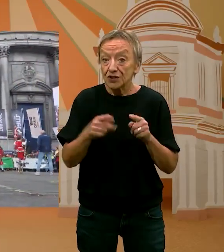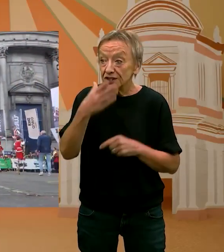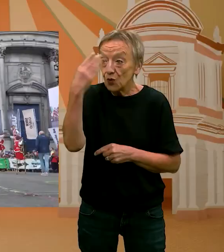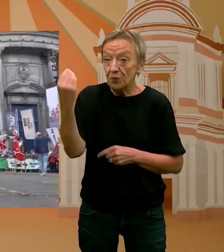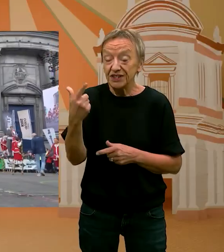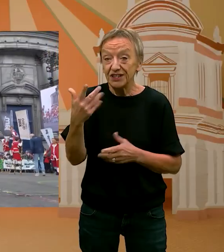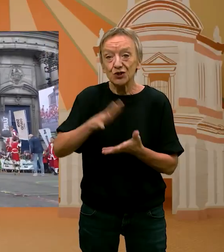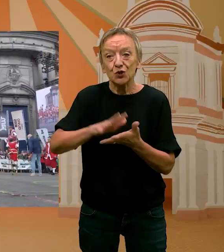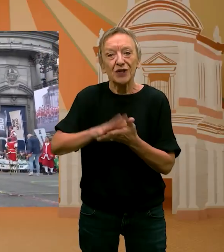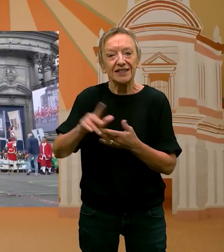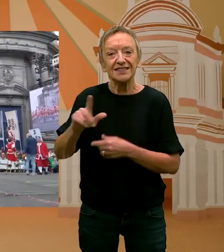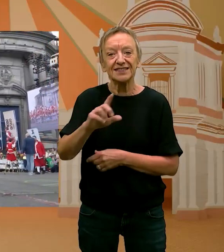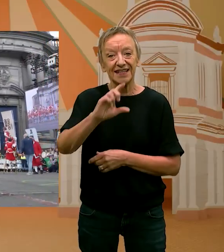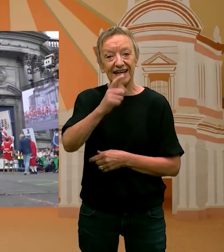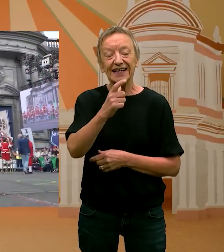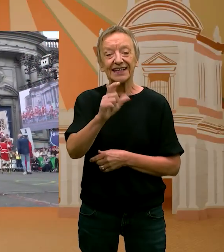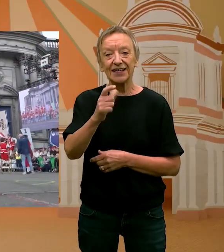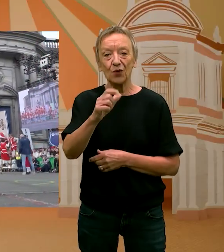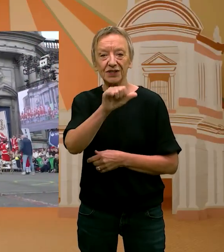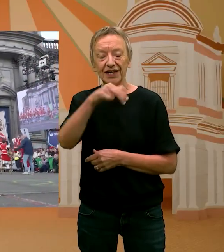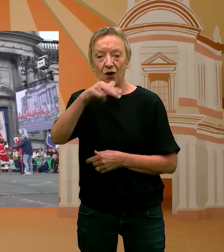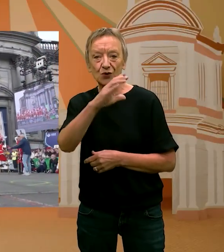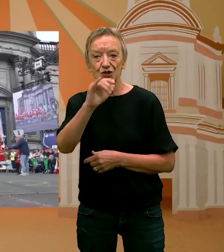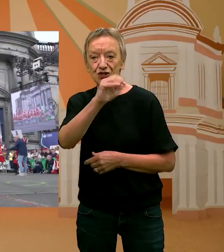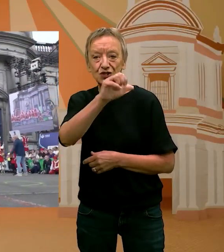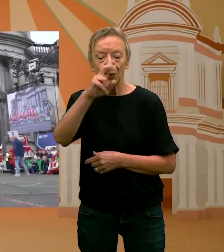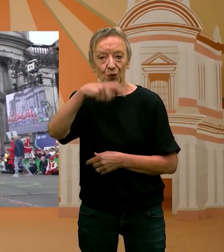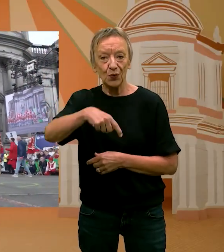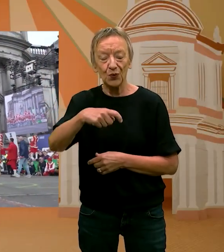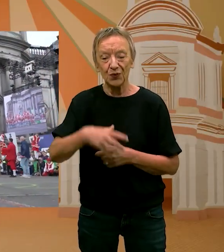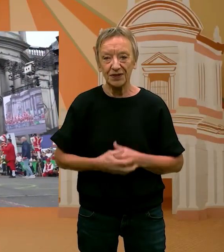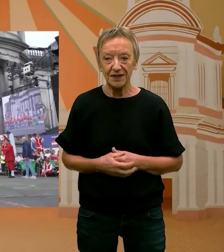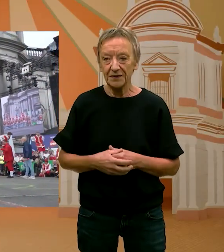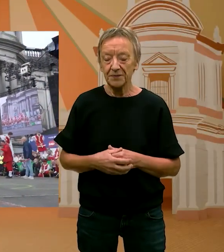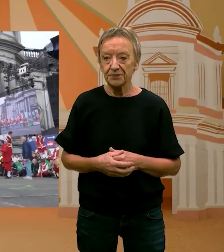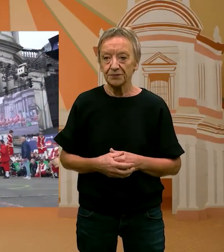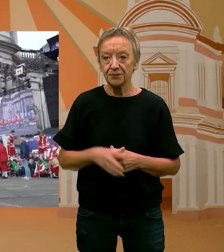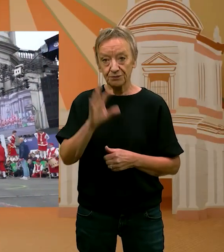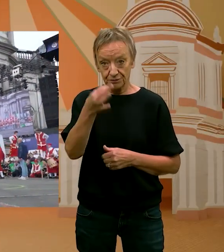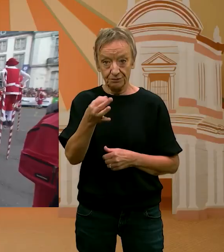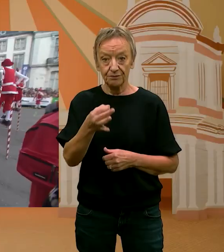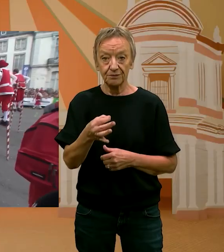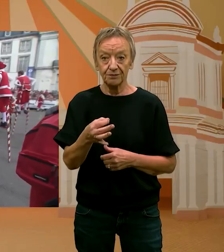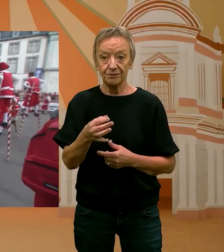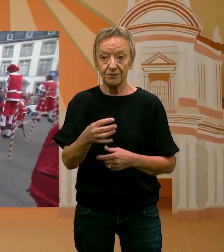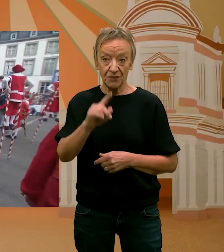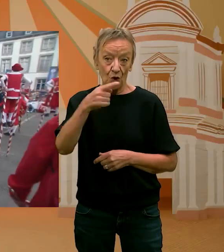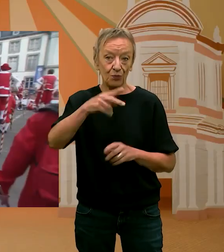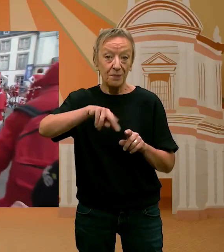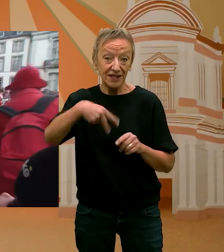l'espace de joute et vous allez nous faire vivre de l'intérieur le combat. Oui, effectivement, avec les premières chutes évidemment, elle était lourde cette